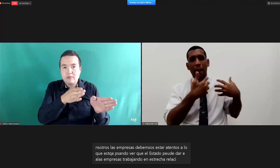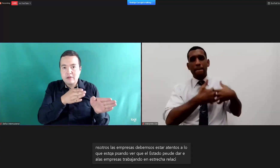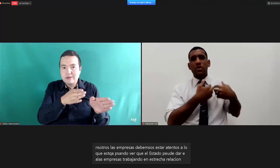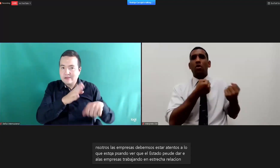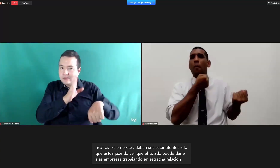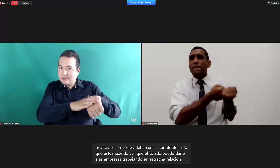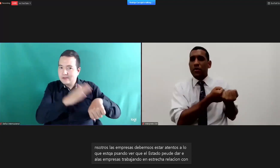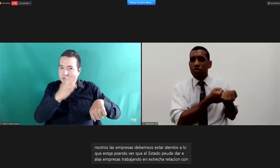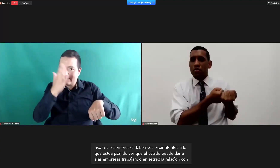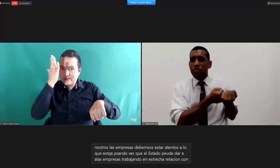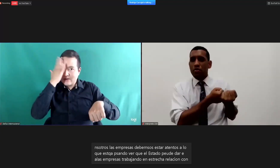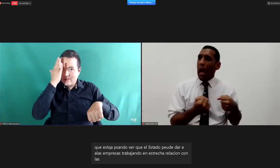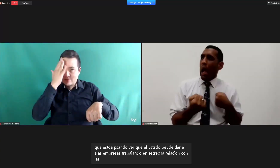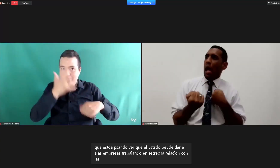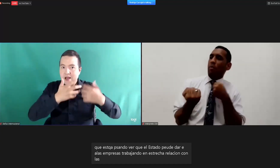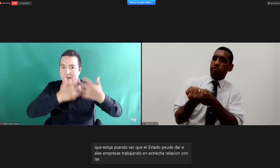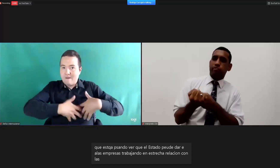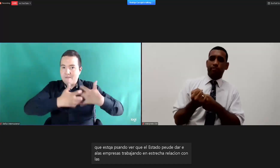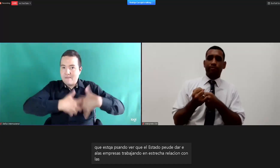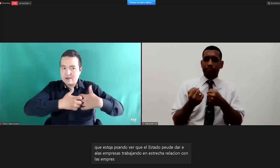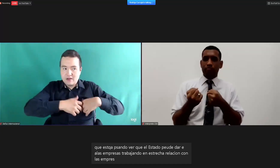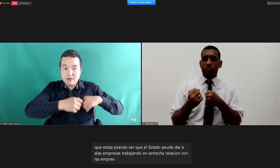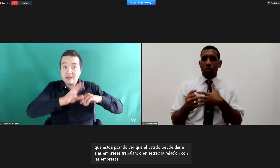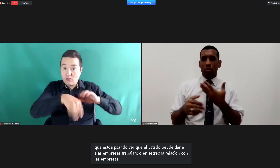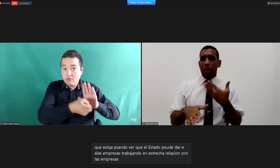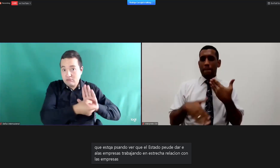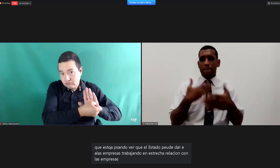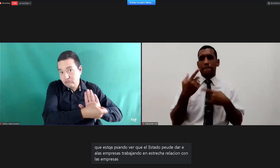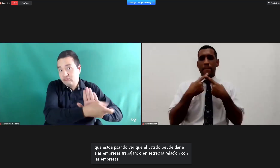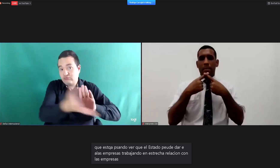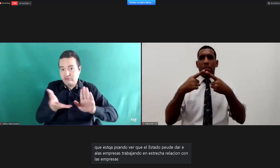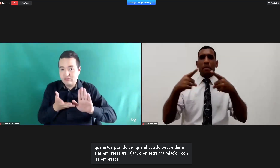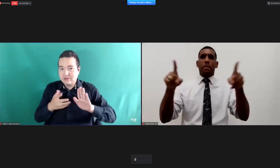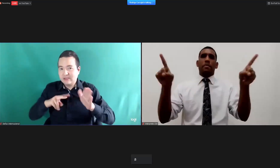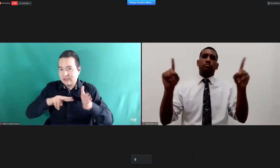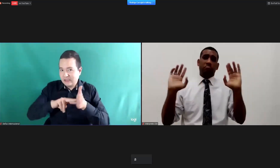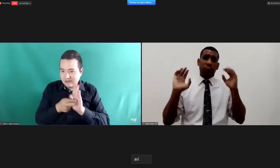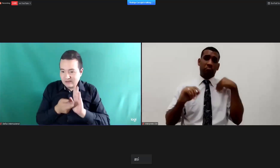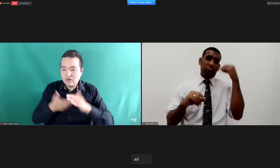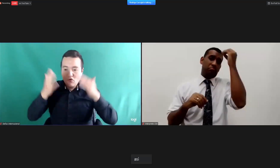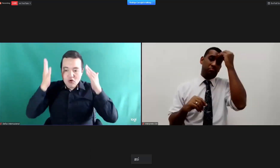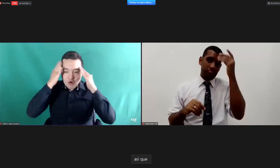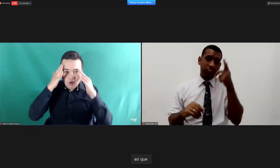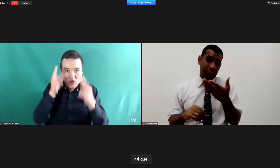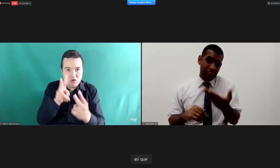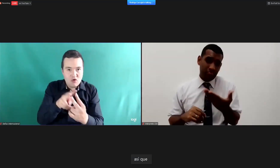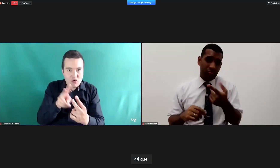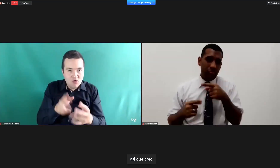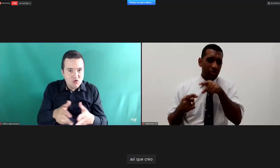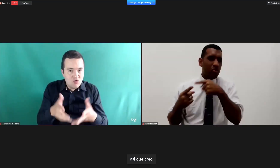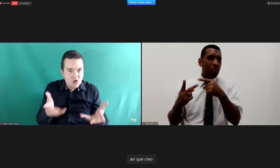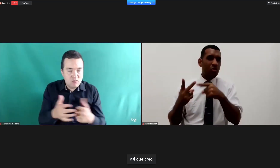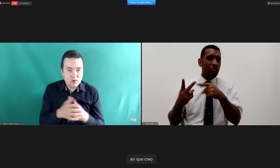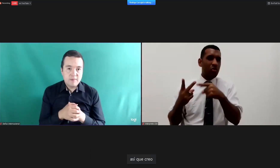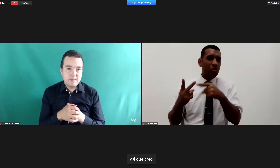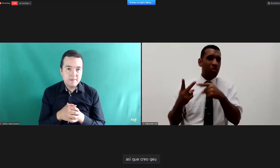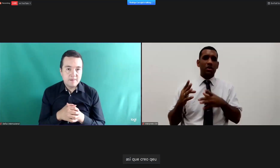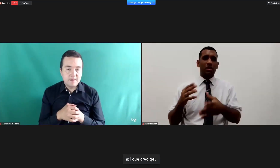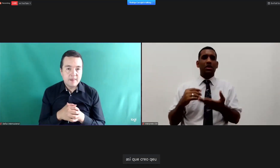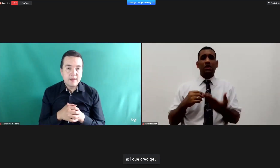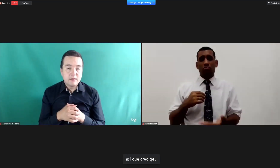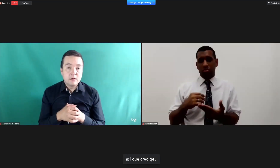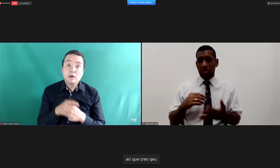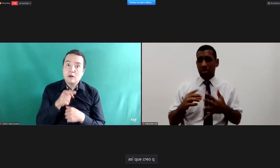de difundirlo, de darlo a conocer. Así que creo que esas son cosas que dentro de toda esta gravedad que